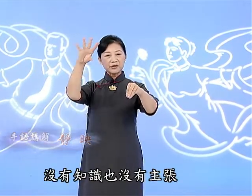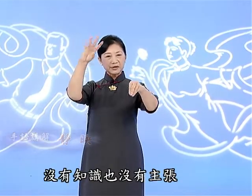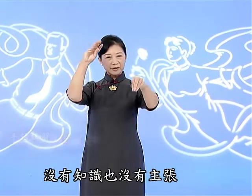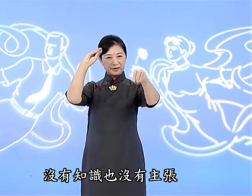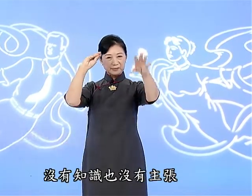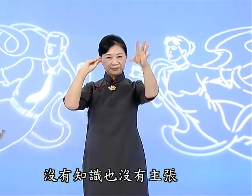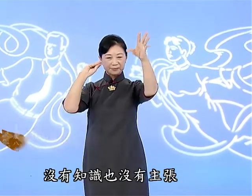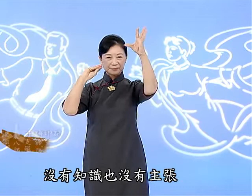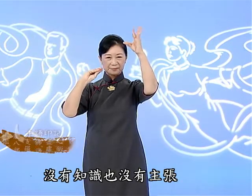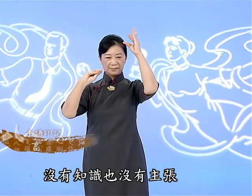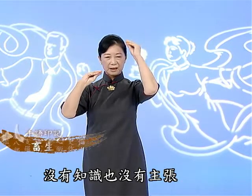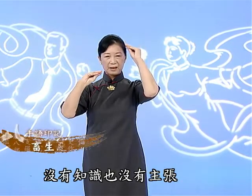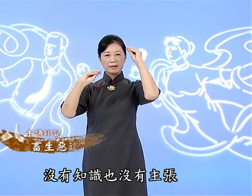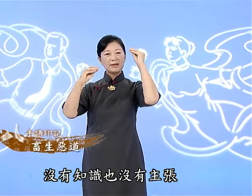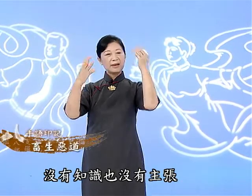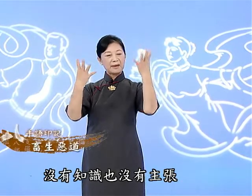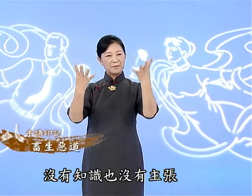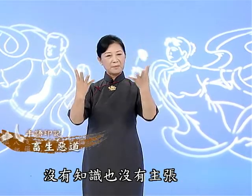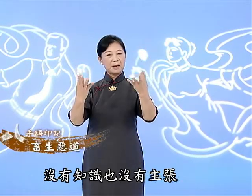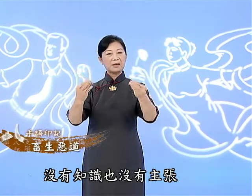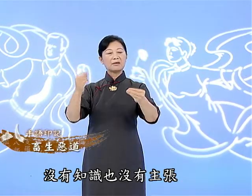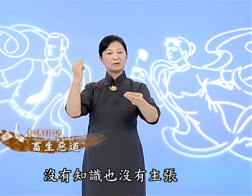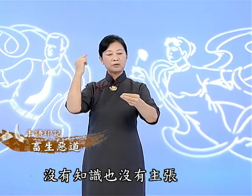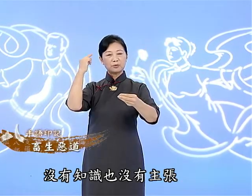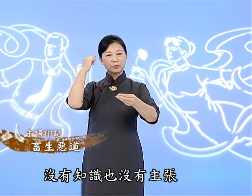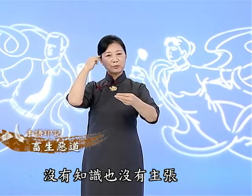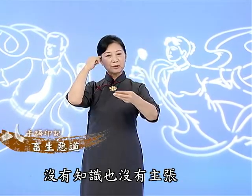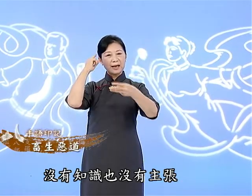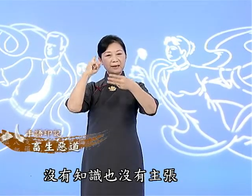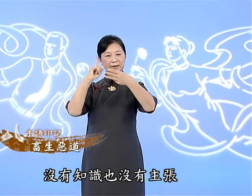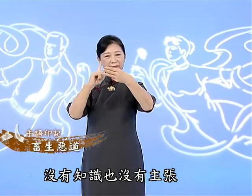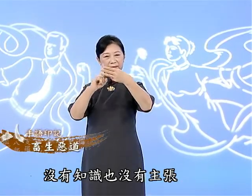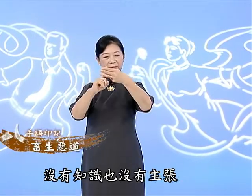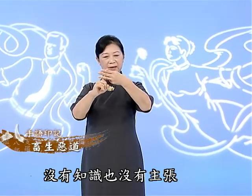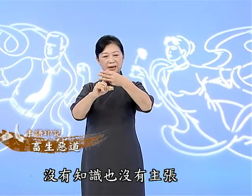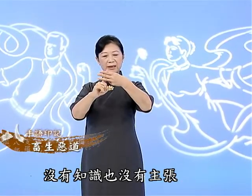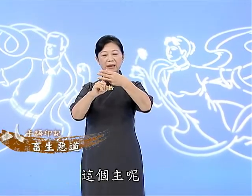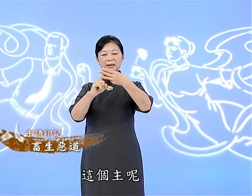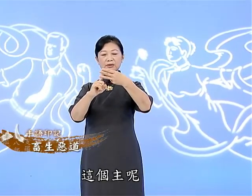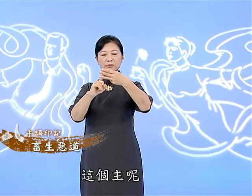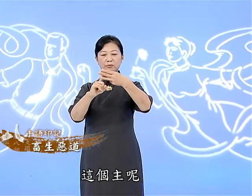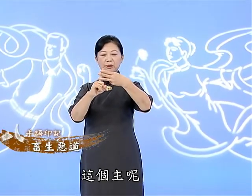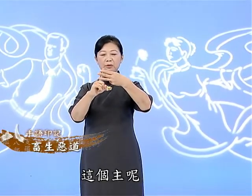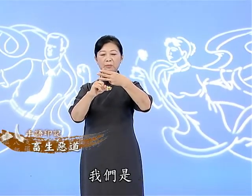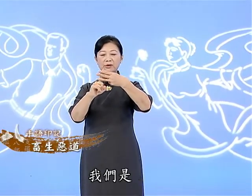识，也没有主张。那这个主呢，我们是